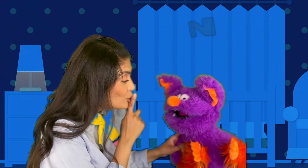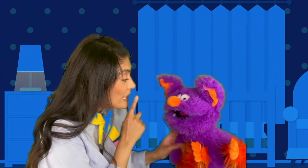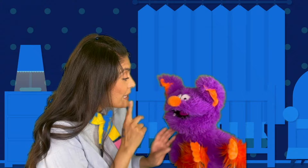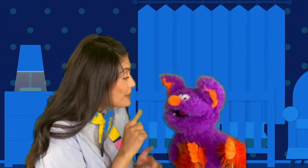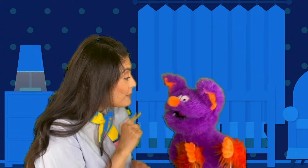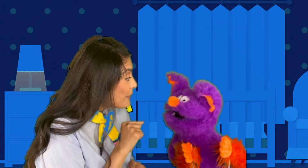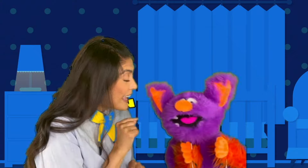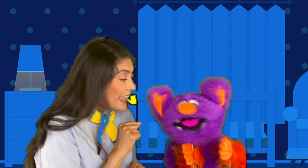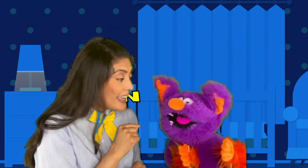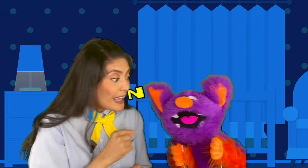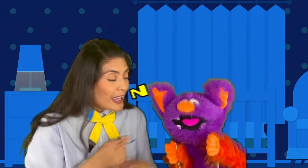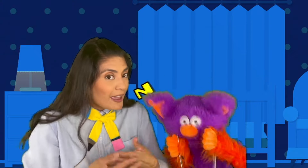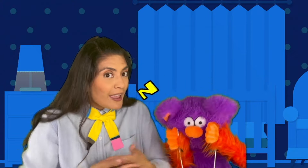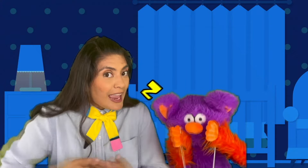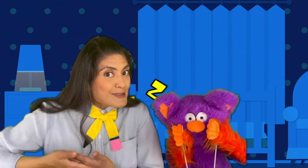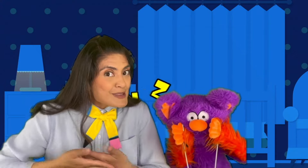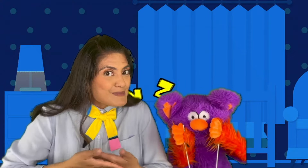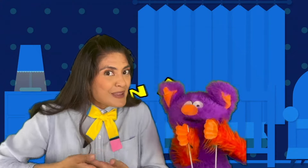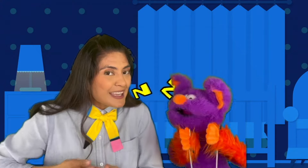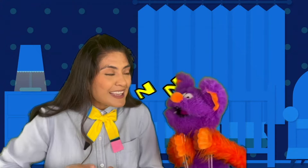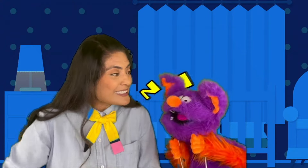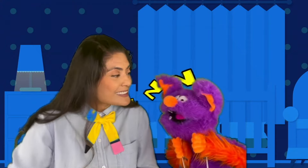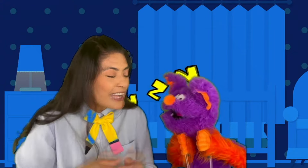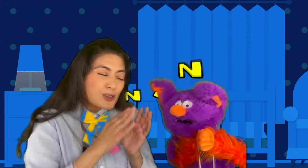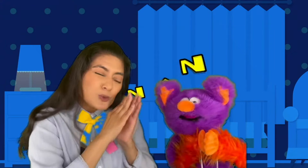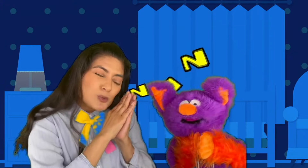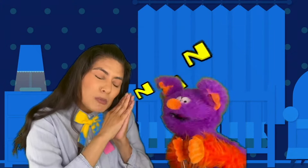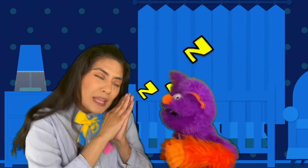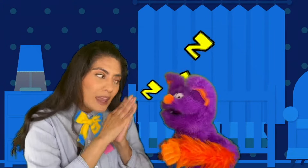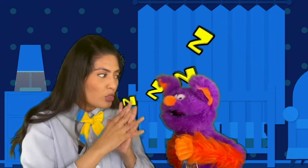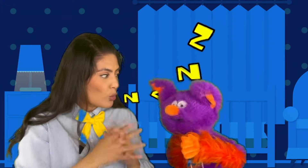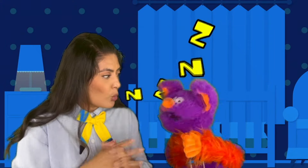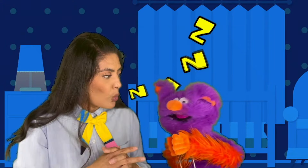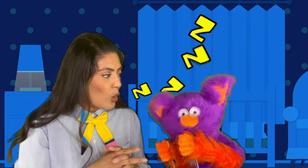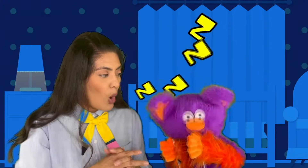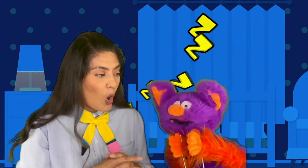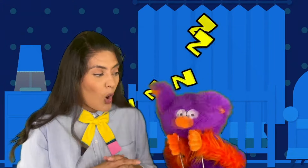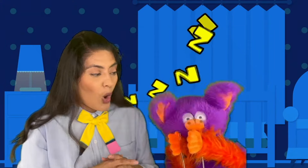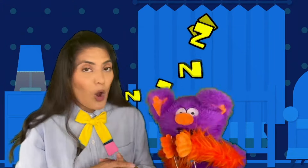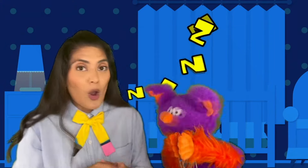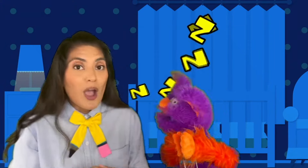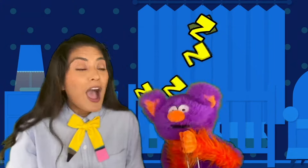El bebé, el bebé está durmiendo. Está bien.